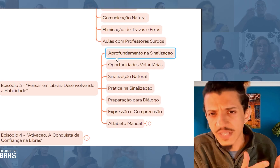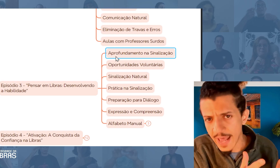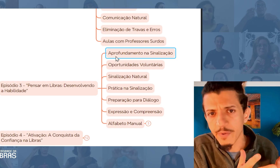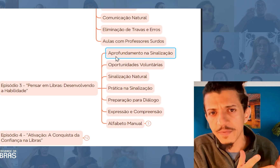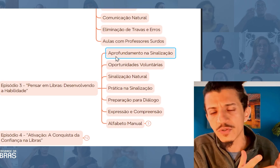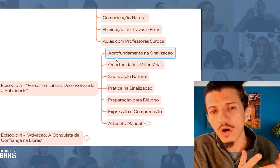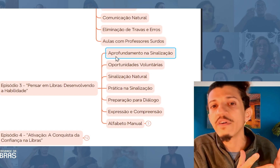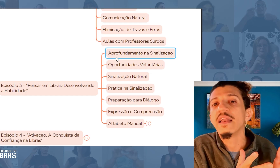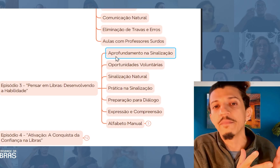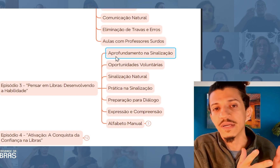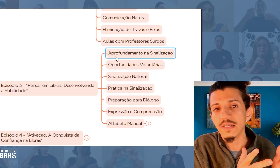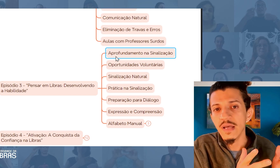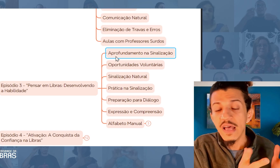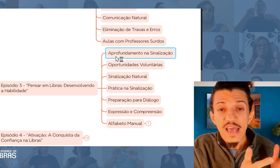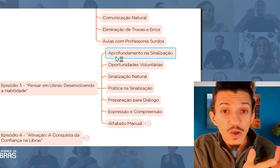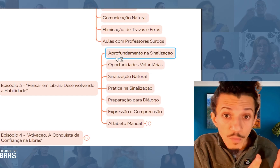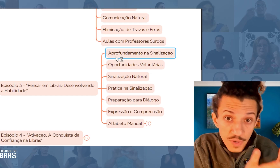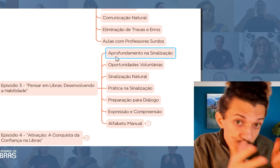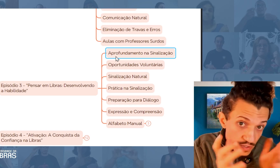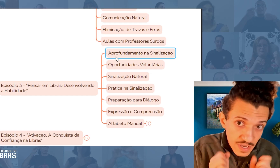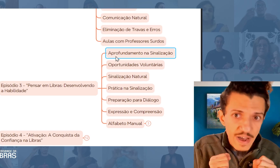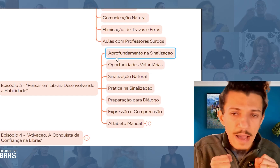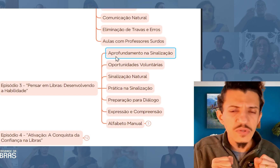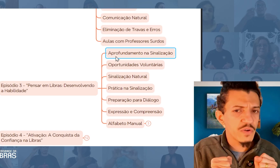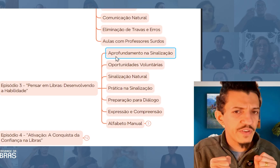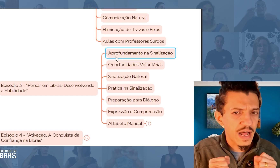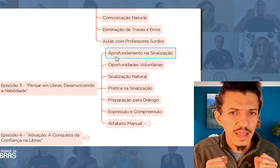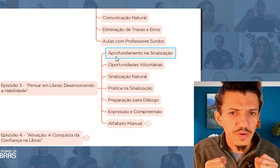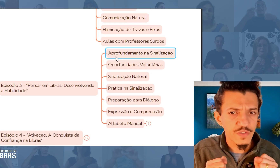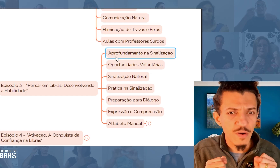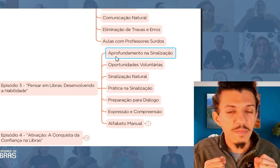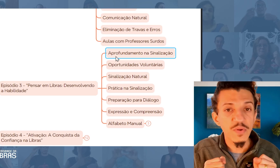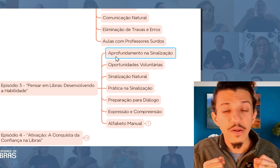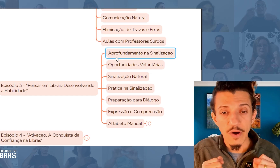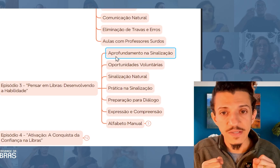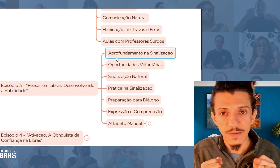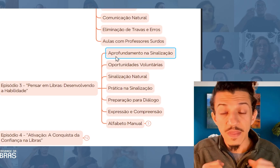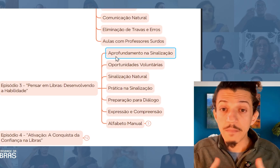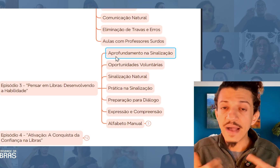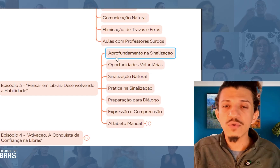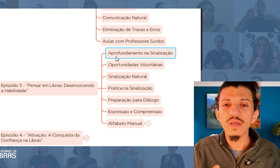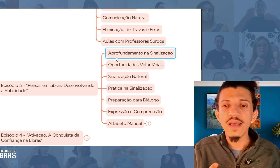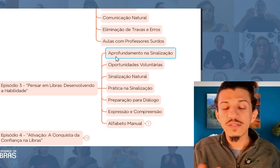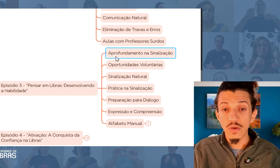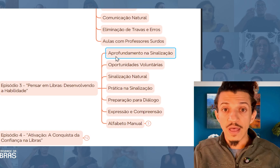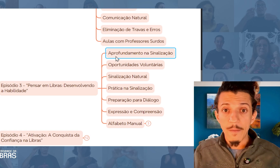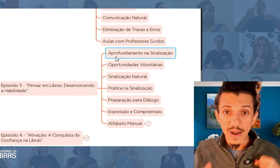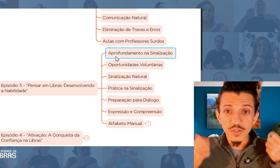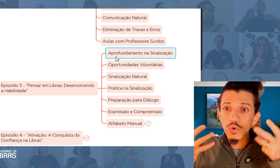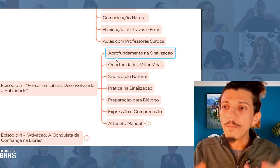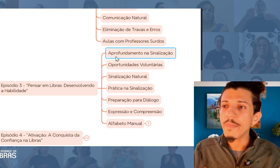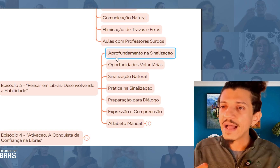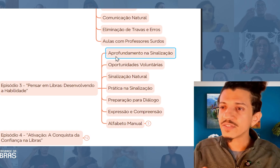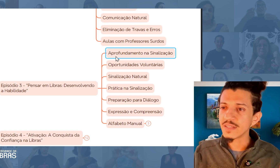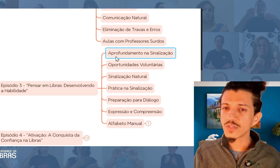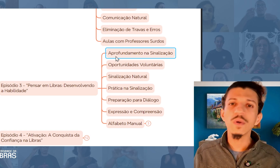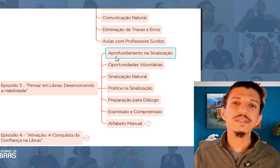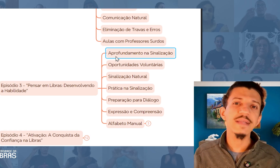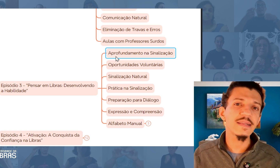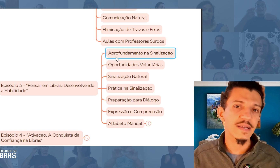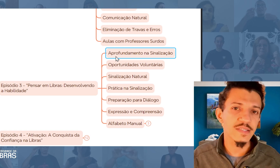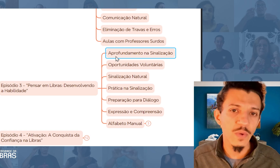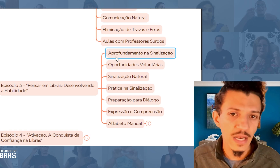o cérebro absorve a Libras, em como que você vai absorver a Libras de forma poderosa. E mais do que isso, para a sua prática da